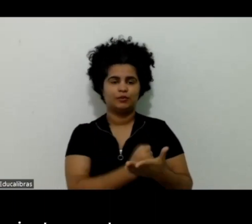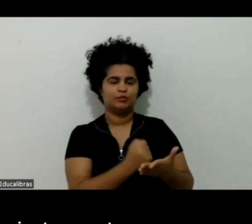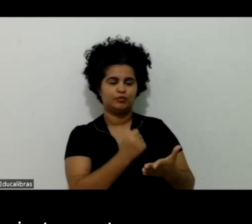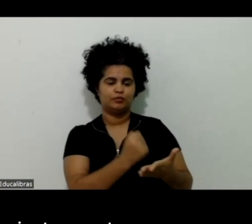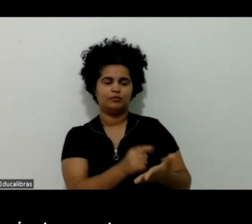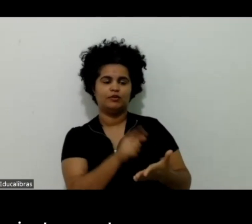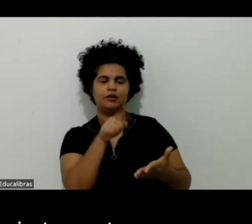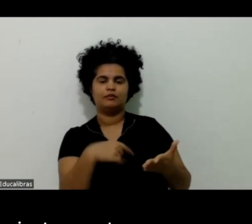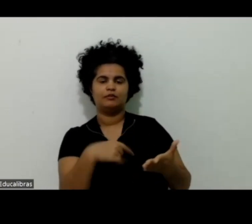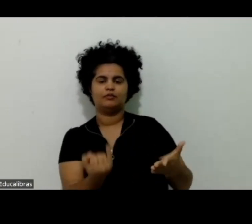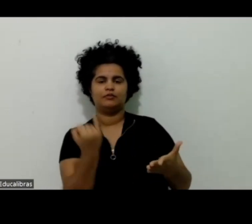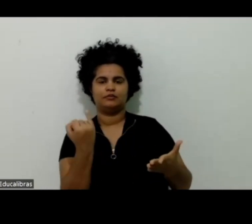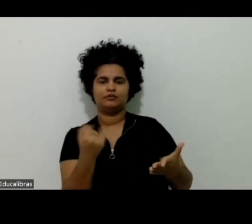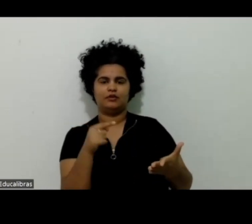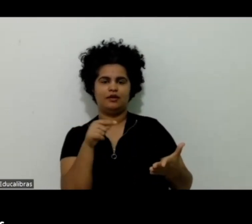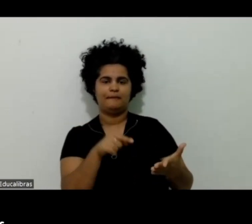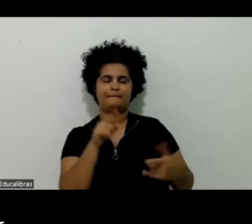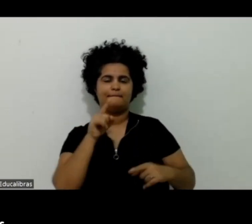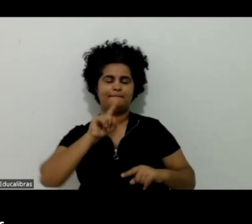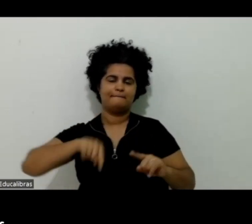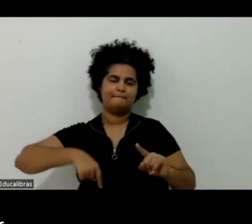serve como mais um instrumento